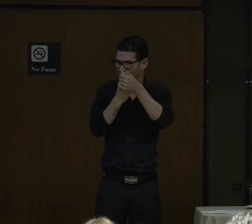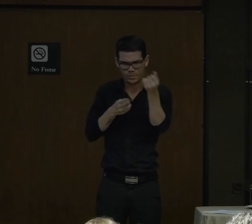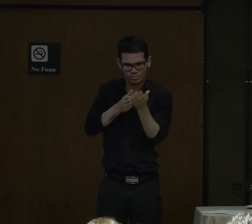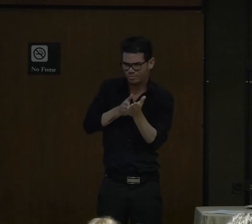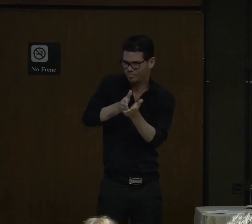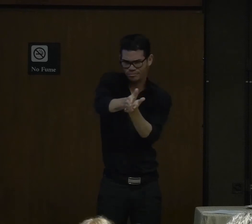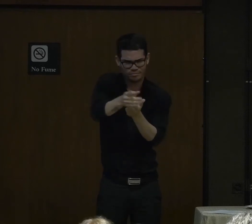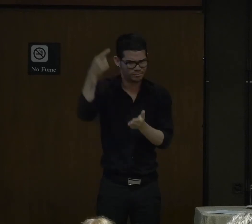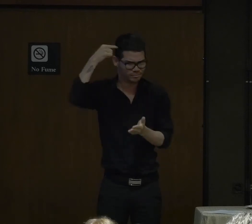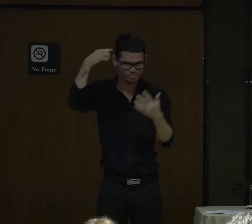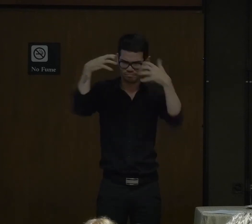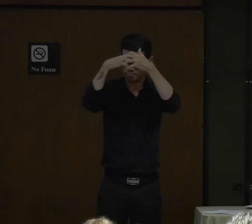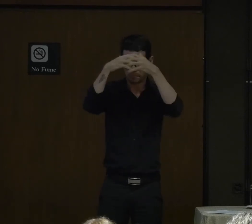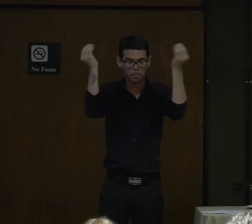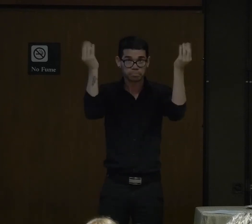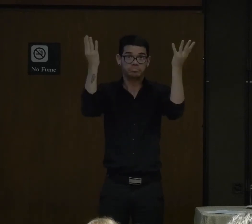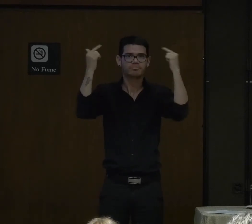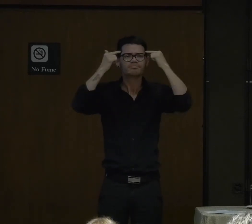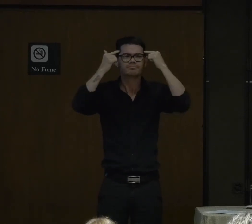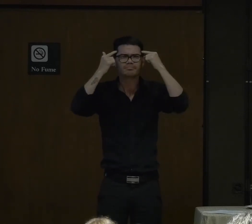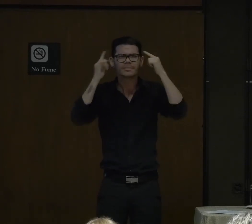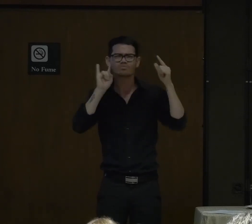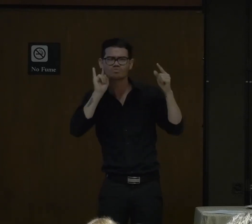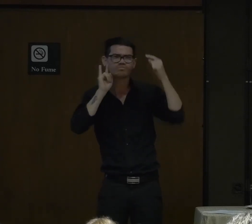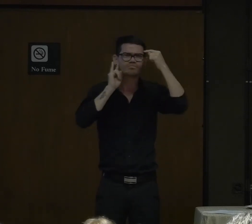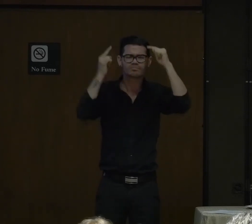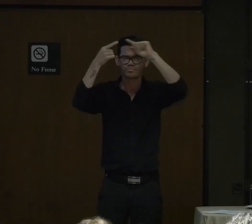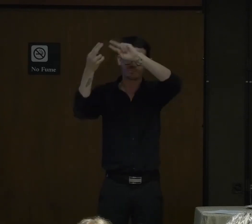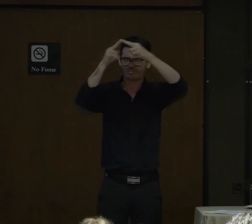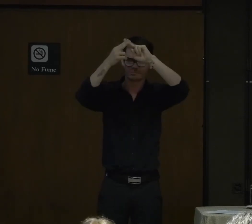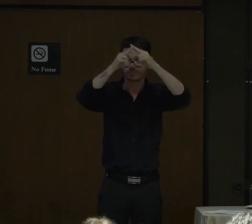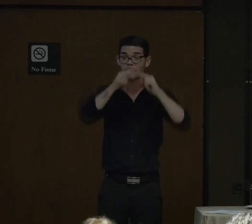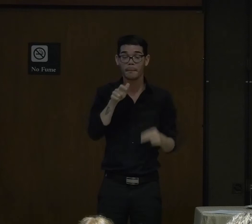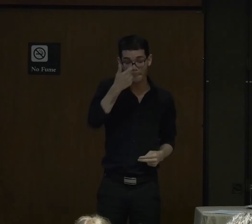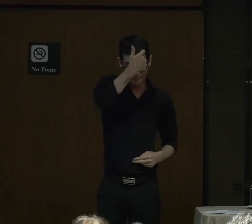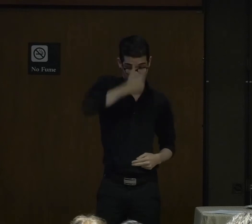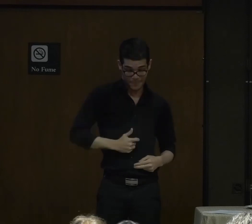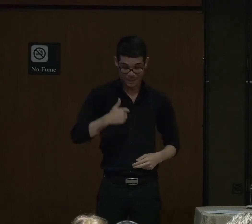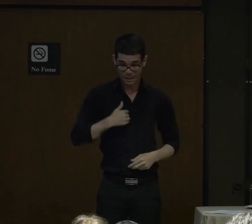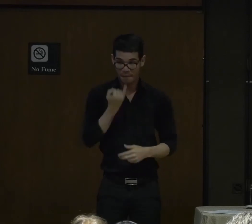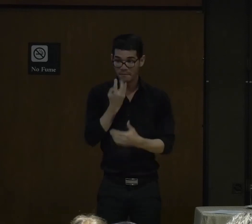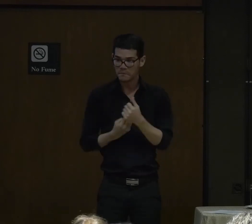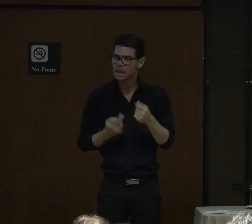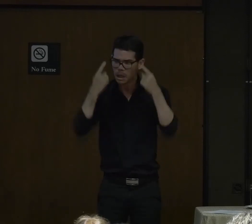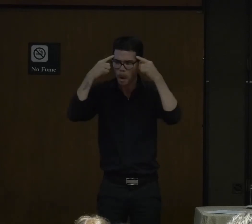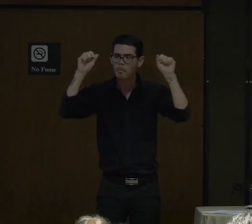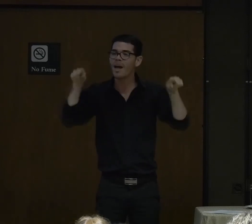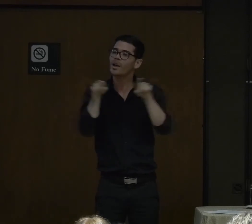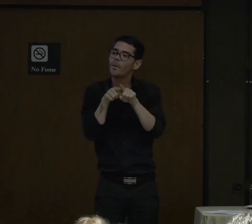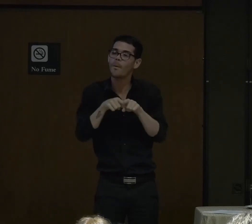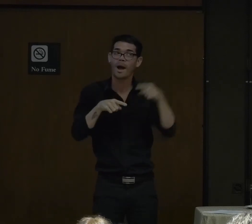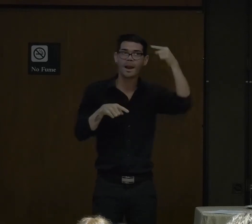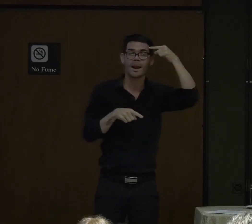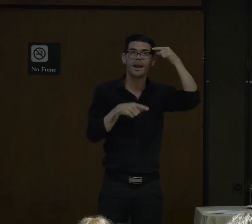los bilingües tienen esa capacidad de saber suprimir la lengua que no está en uso. Esto,